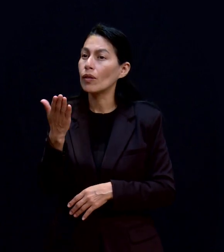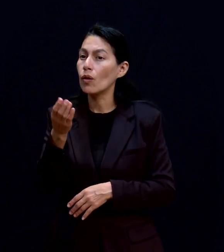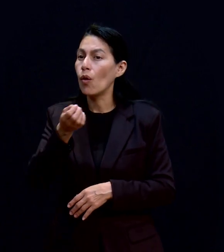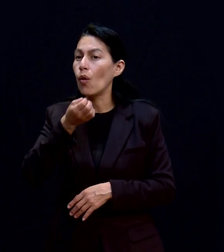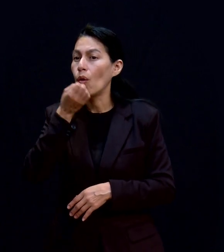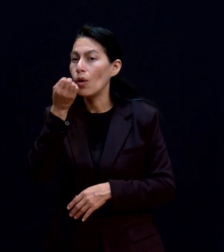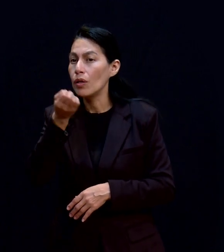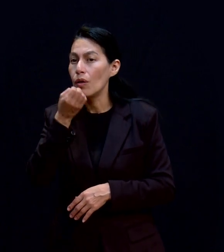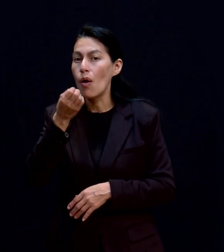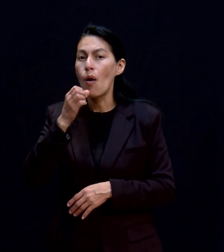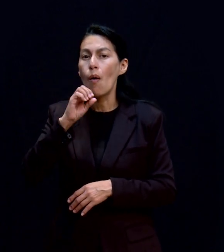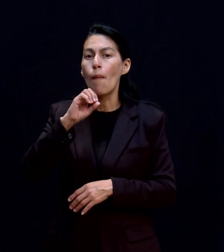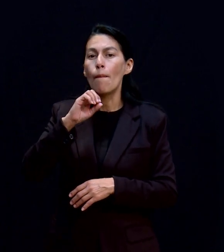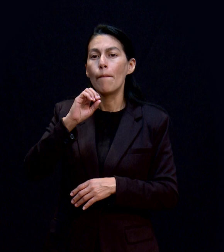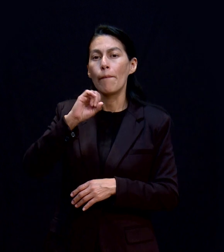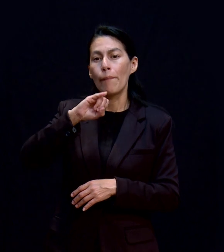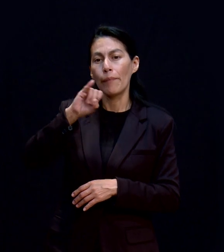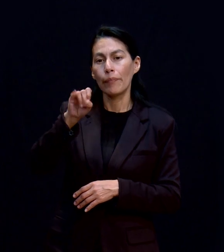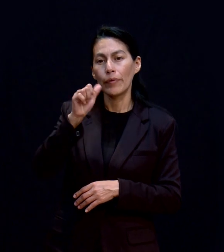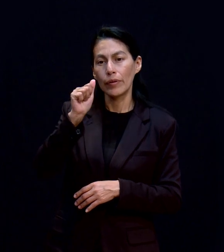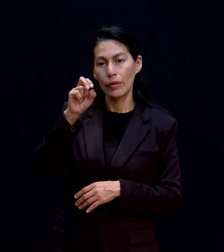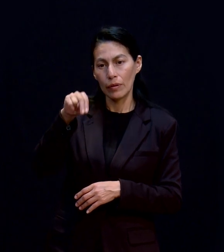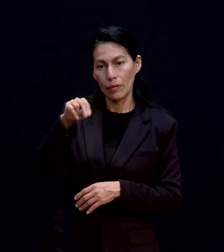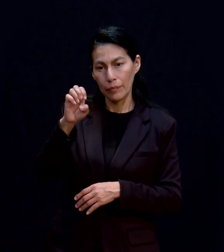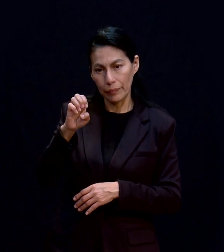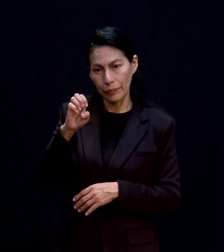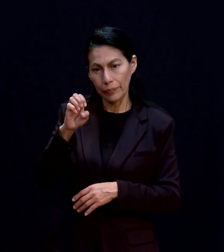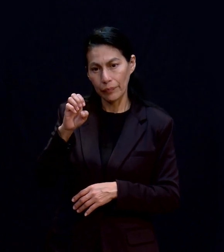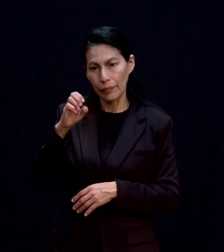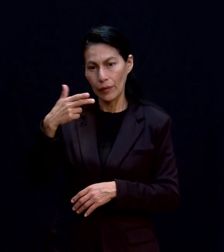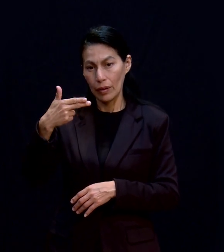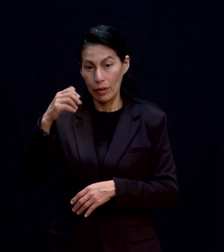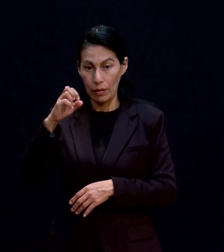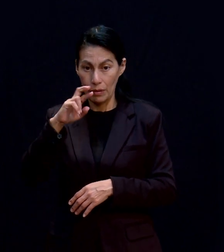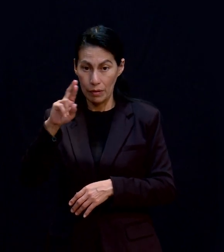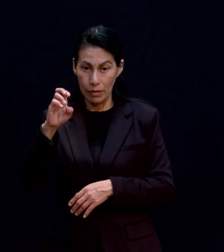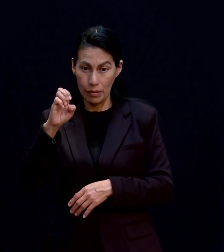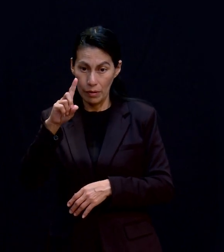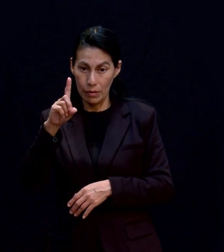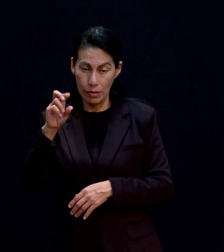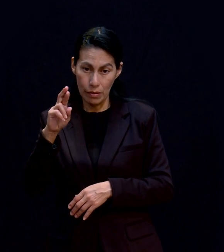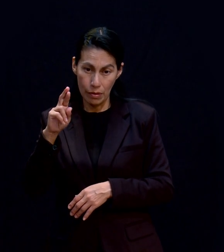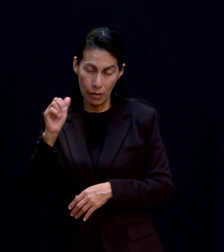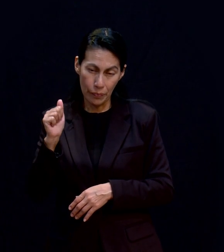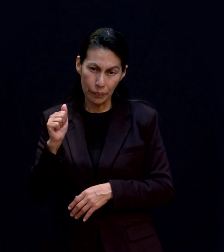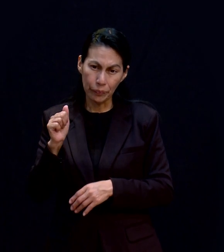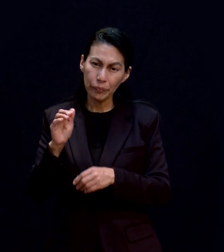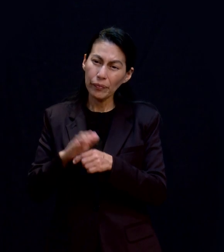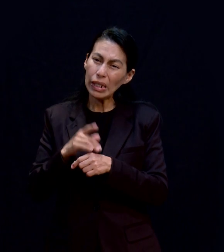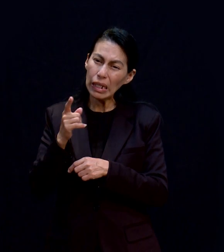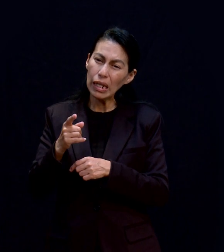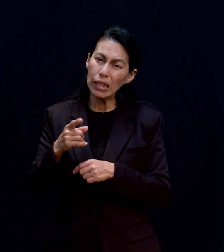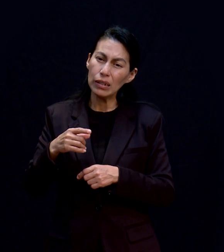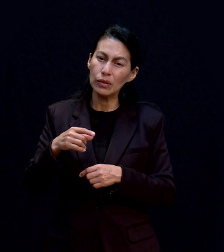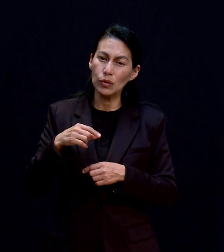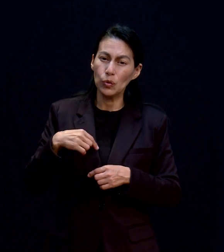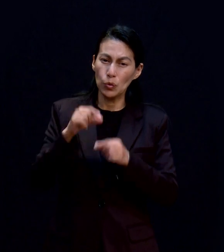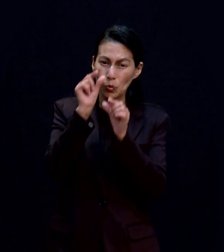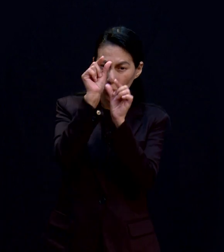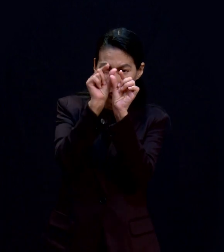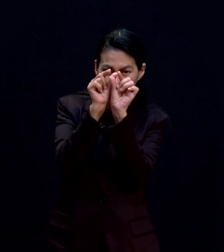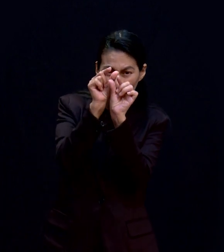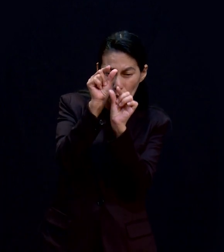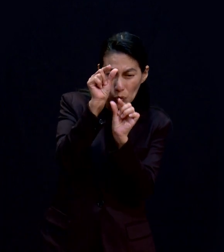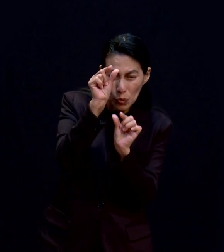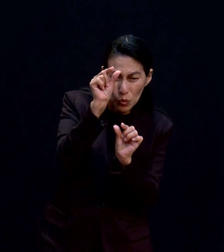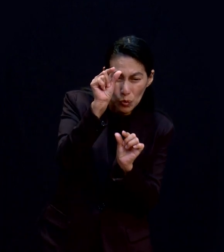por jan jan herrera perdón ya que va a ser intervenida intervenido en una cirugía